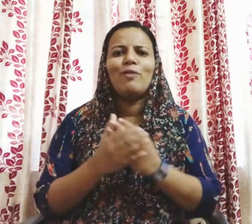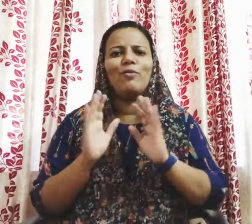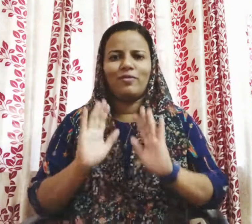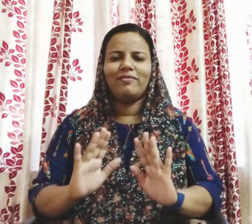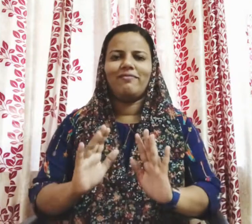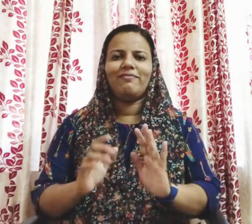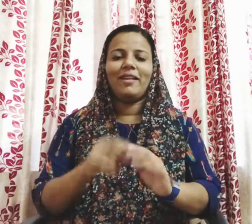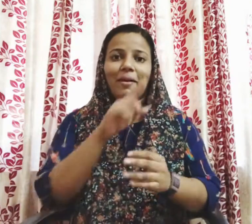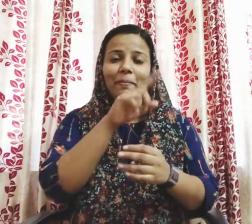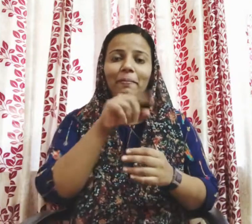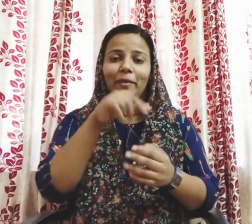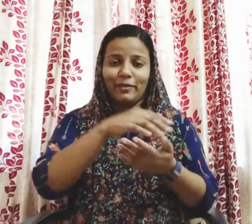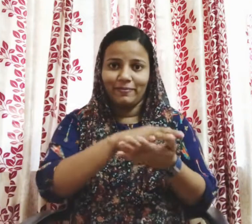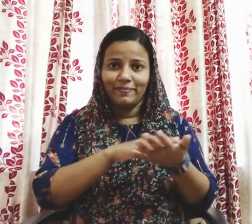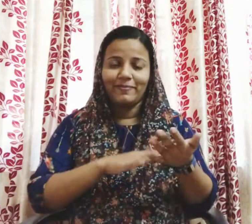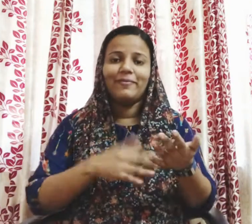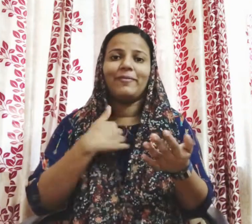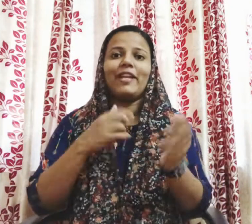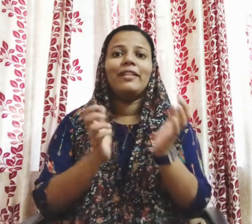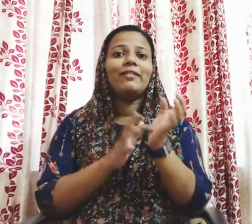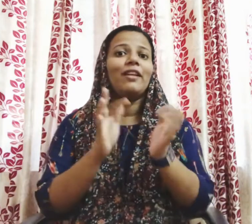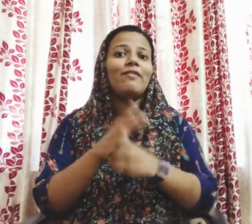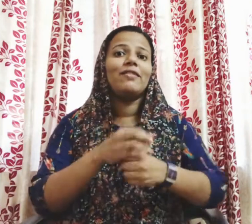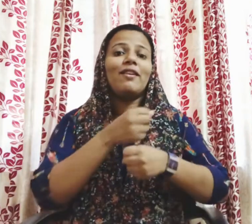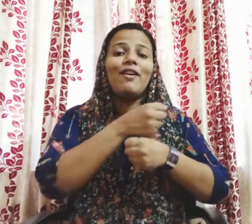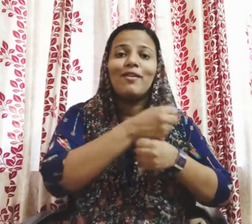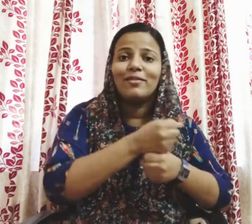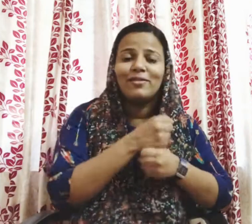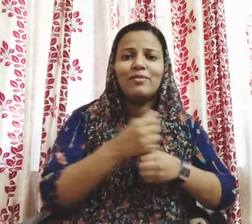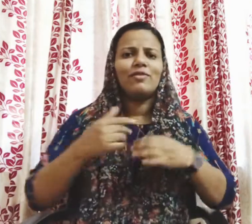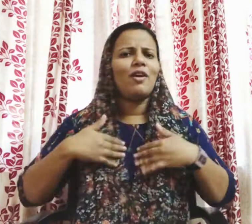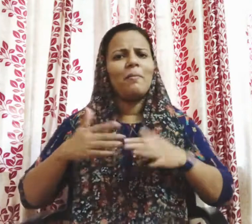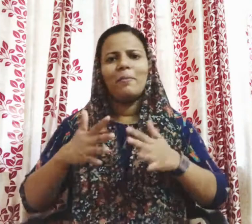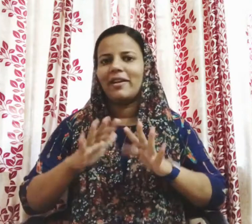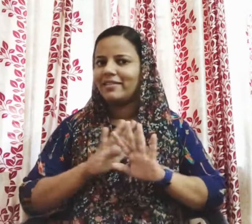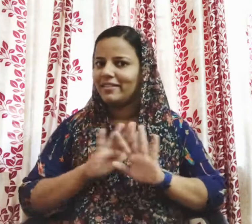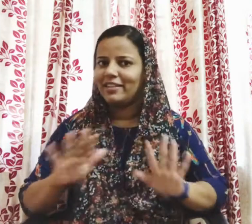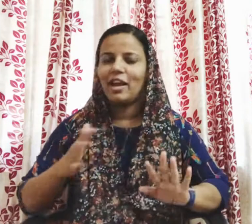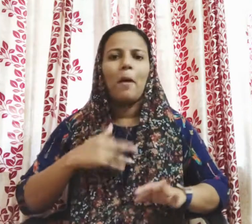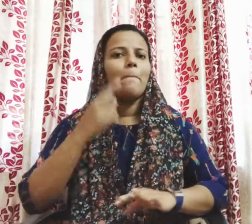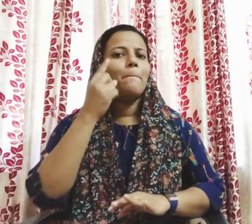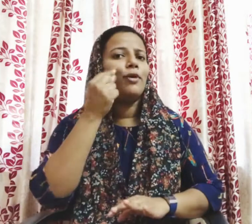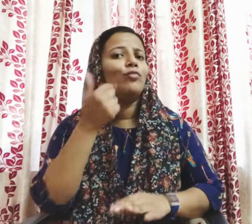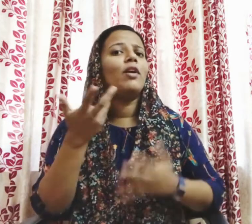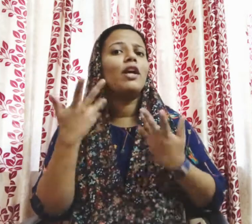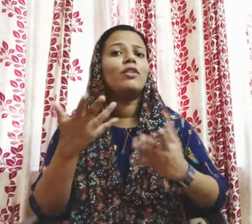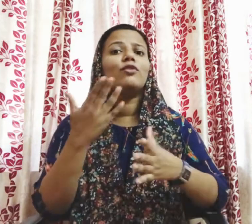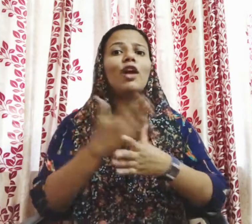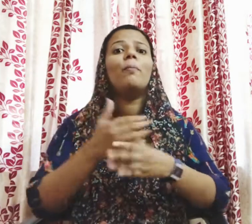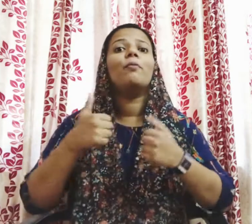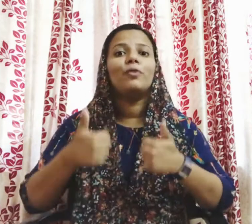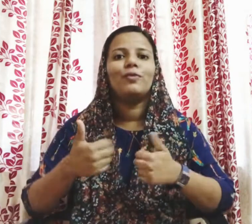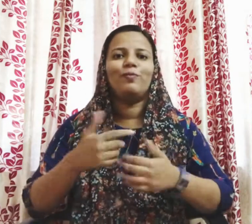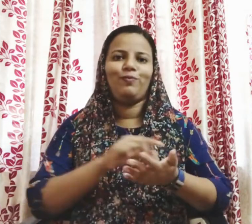കർത്താവ് എനിക്ക് അനുകൂലമാണ്. 11-ാം ഭാഗം പറയുന്നു, ഞാൻ ദൈവത്തിൽ ആശ്രയിക്കുന്നു, ഞാൻ ഭയപ്പെടുകയില്ല, മനുഷ്യൻ എന്നോട് എന്ത് ചെയ്യുവാൻ കഴിയും.